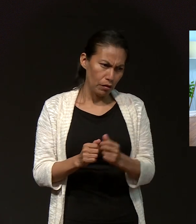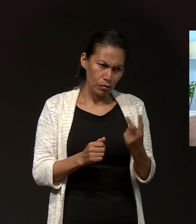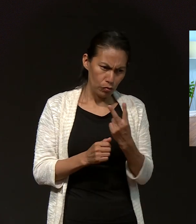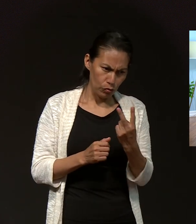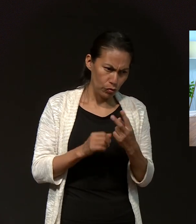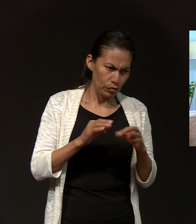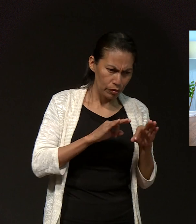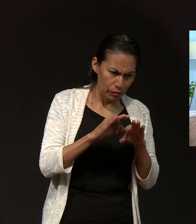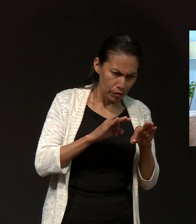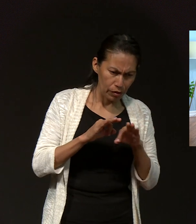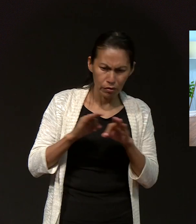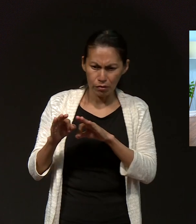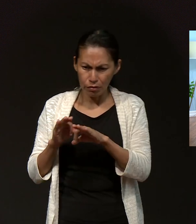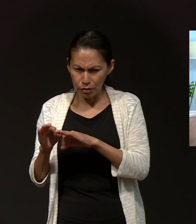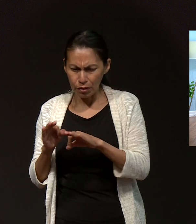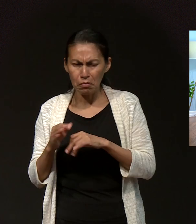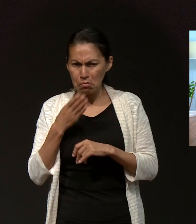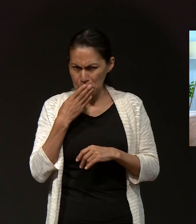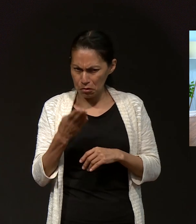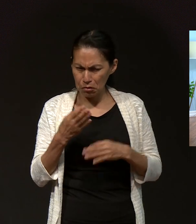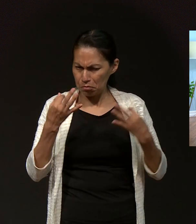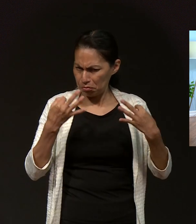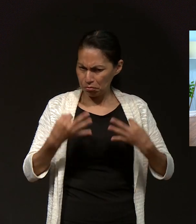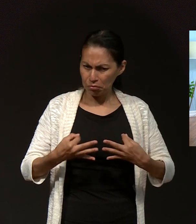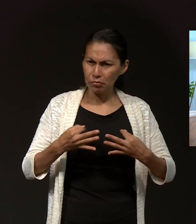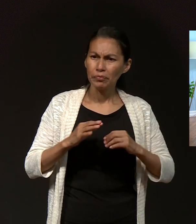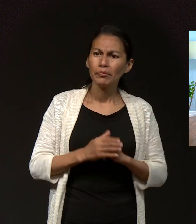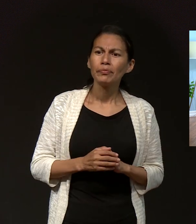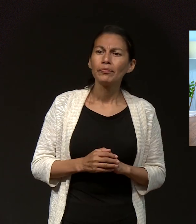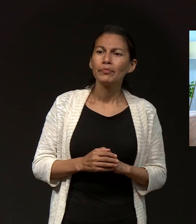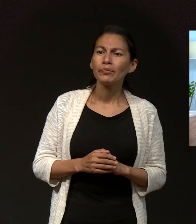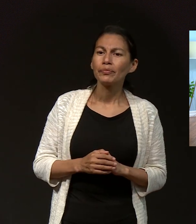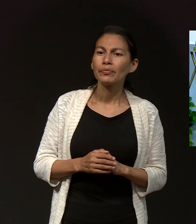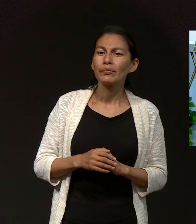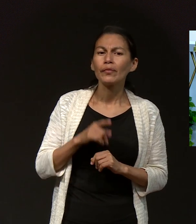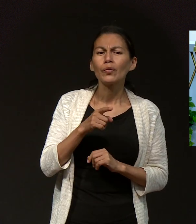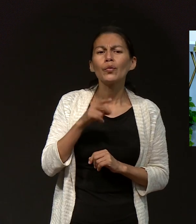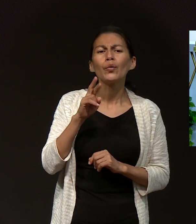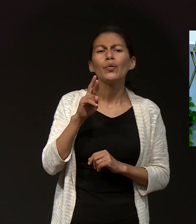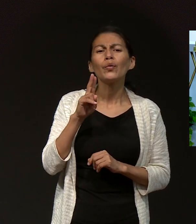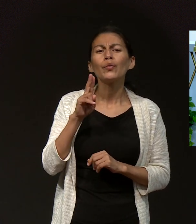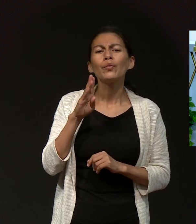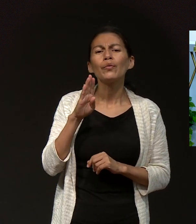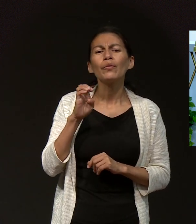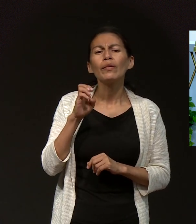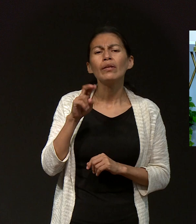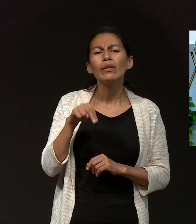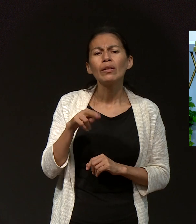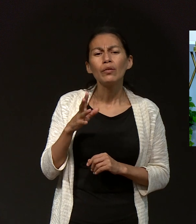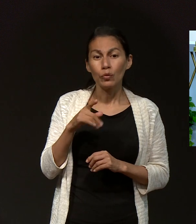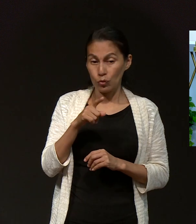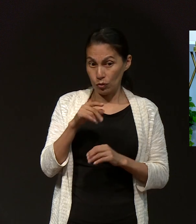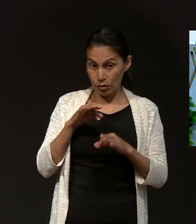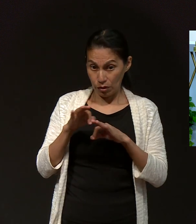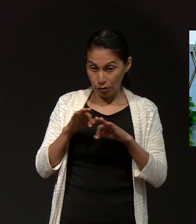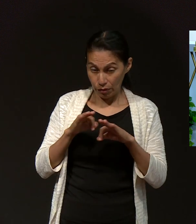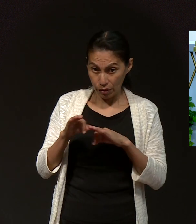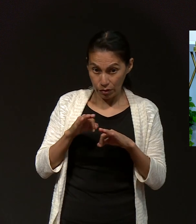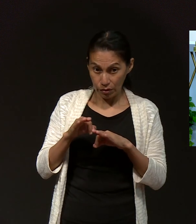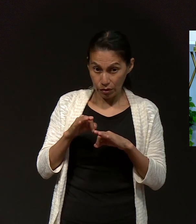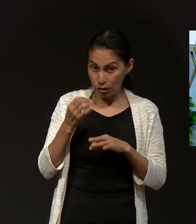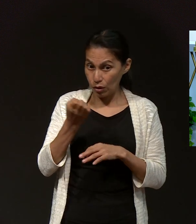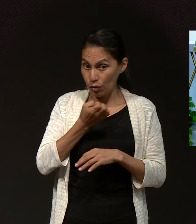ubicas acá a trabajar cada uno. Y, digamos, en el caso, Rubén, tú